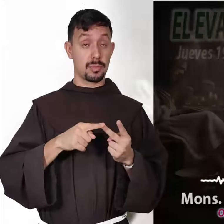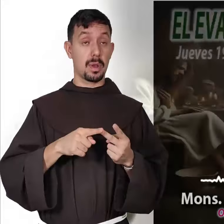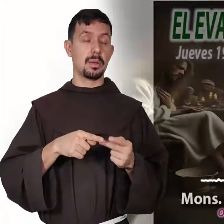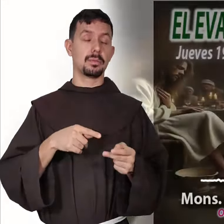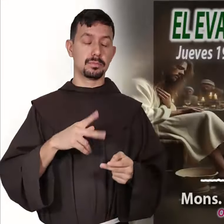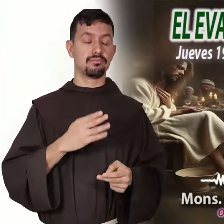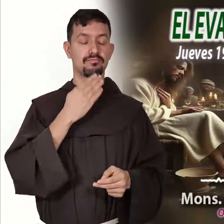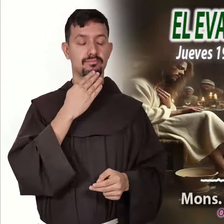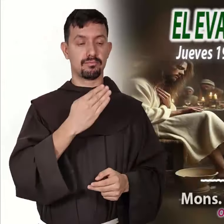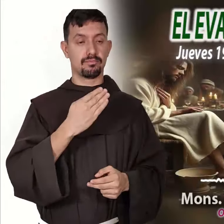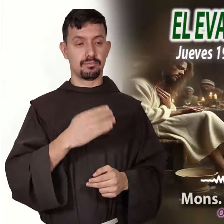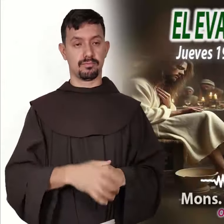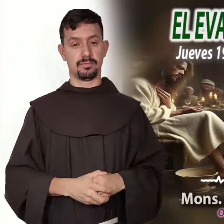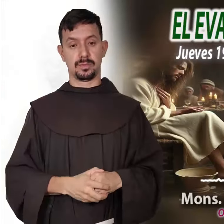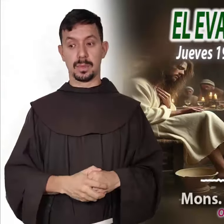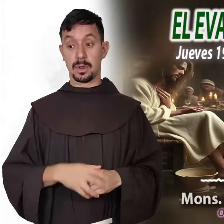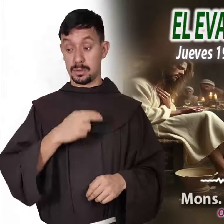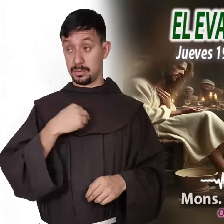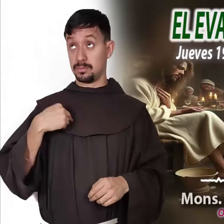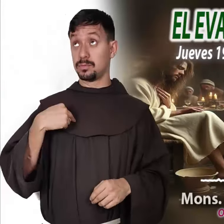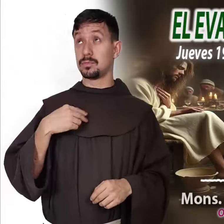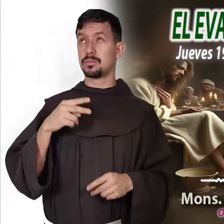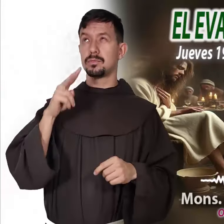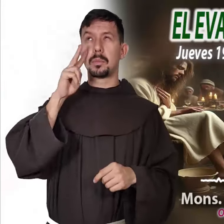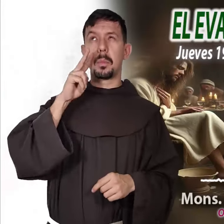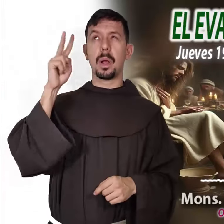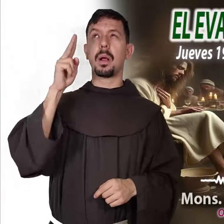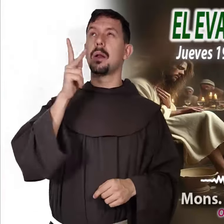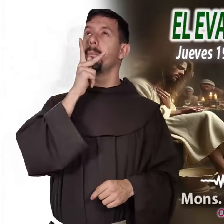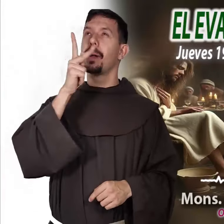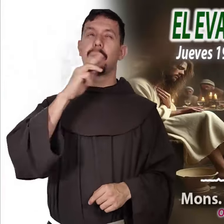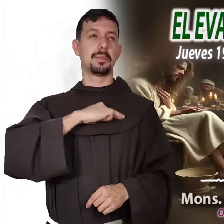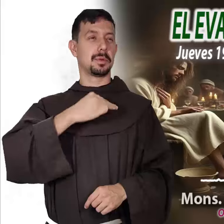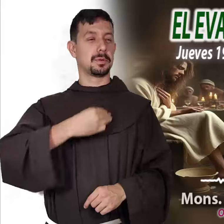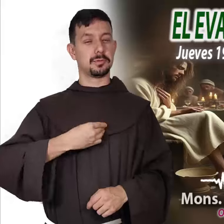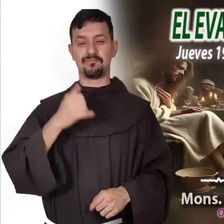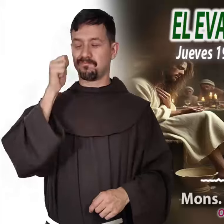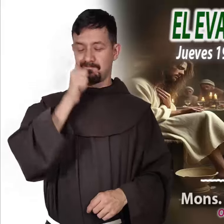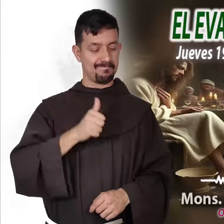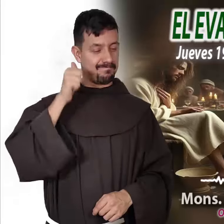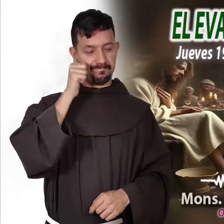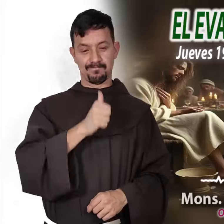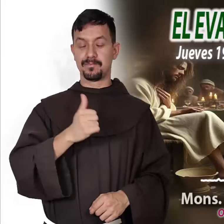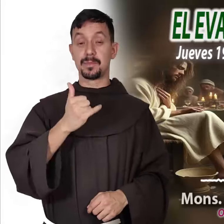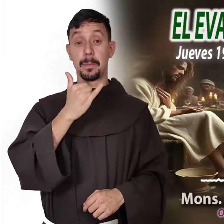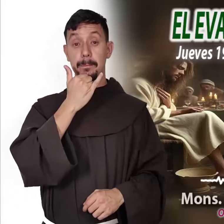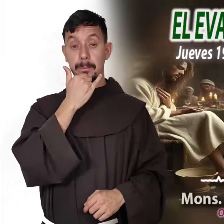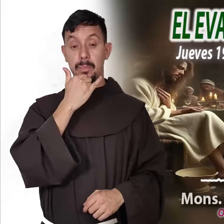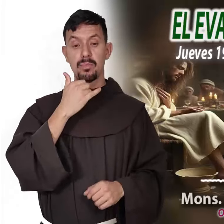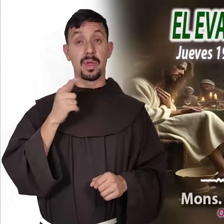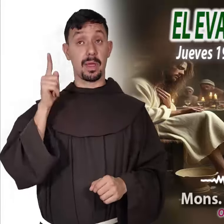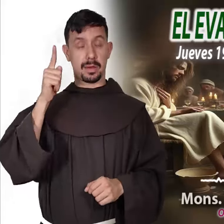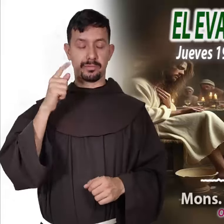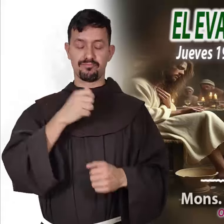Nos manifiesta a un Padre misericordioso que siempre perdona porque nos ama